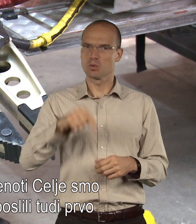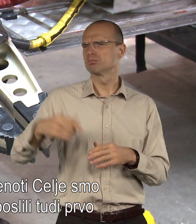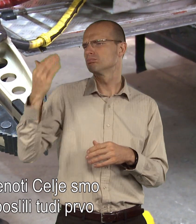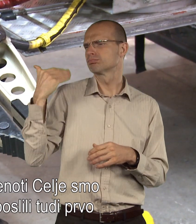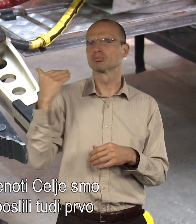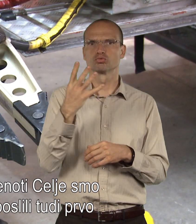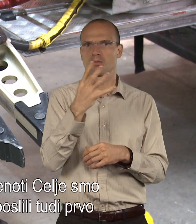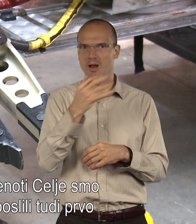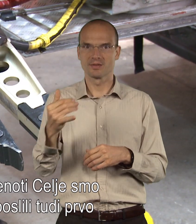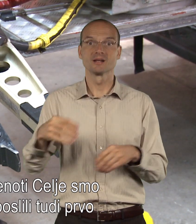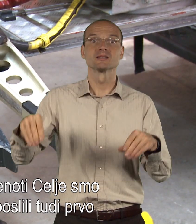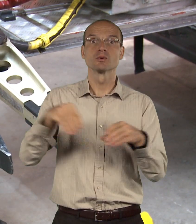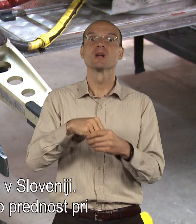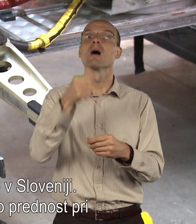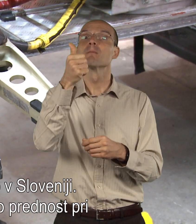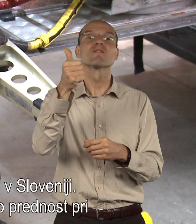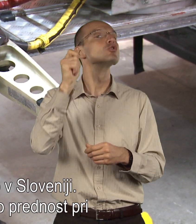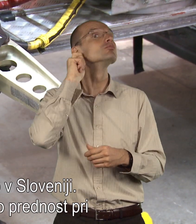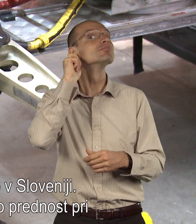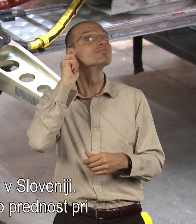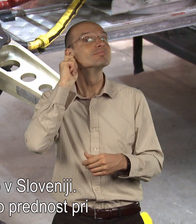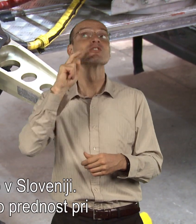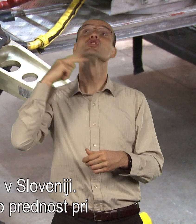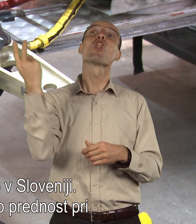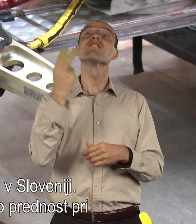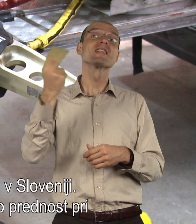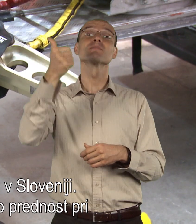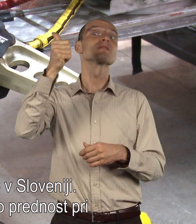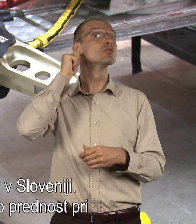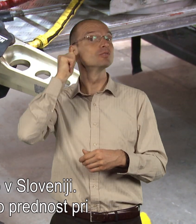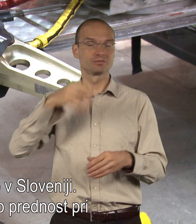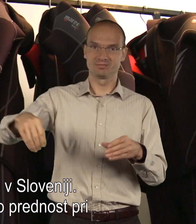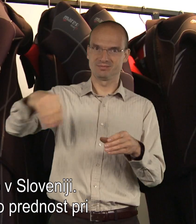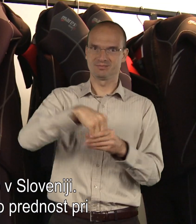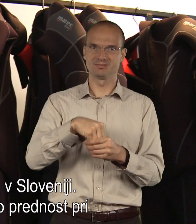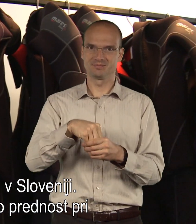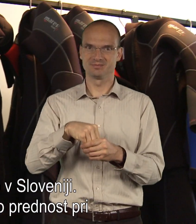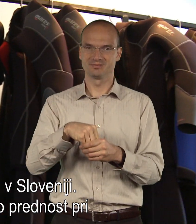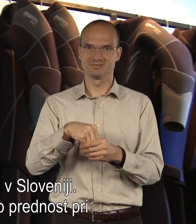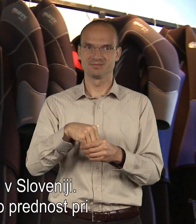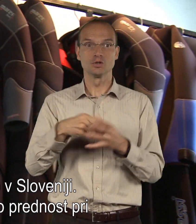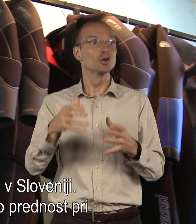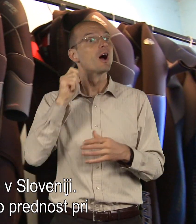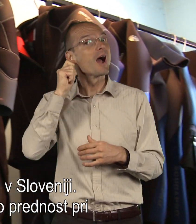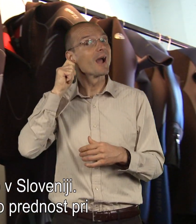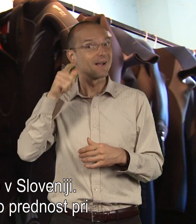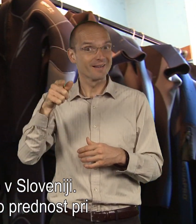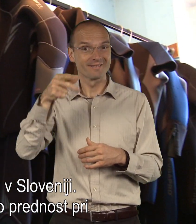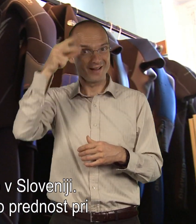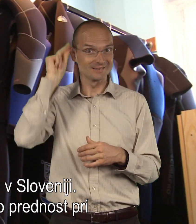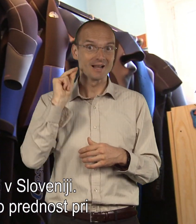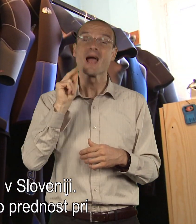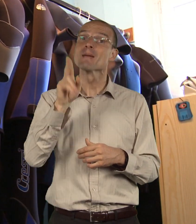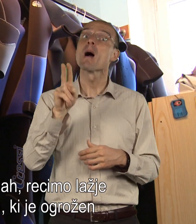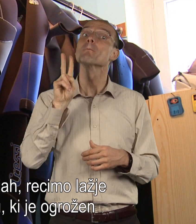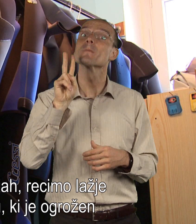dobrimi 4 leti zaposlili tudi prvo poklicno gasilko v Sloveniji. Kajti gasilke imajo celo